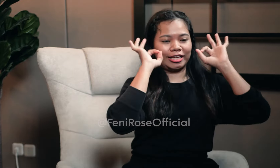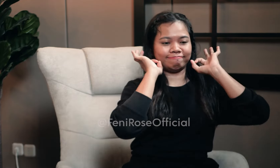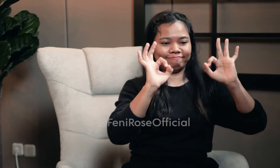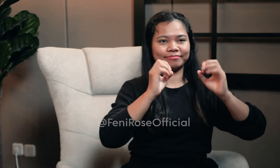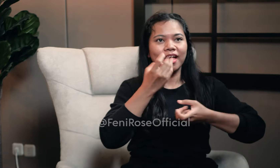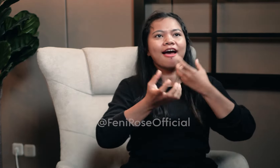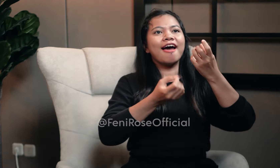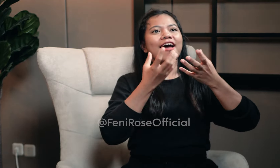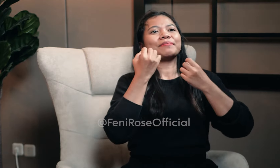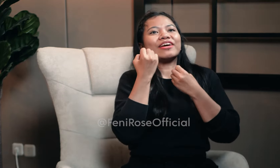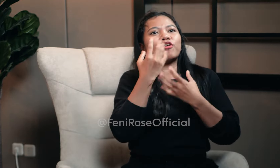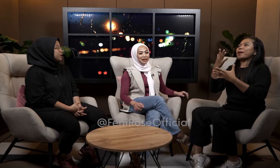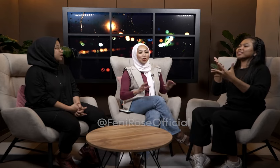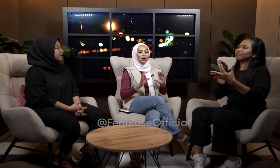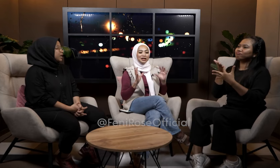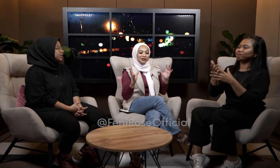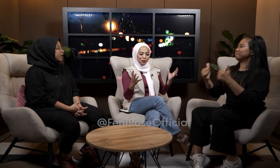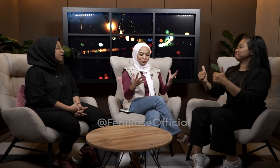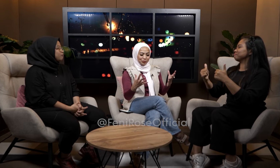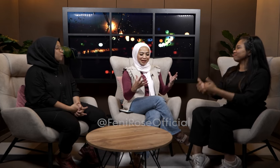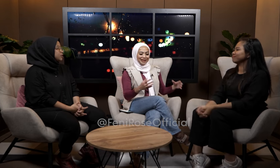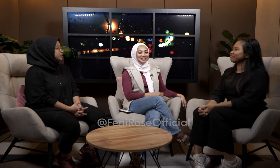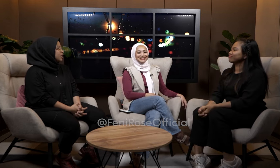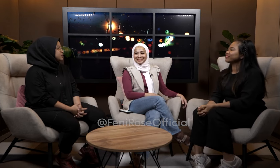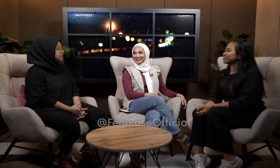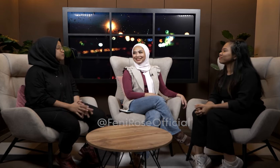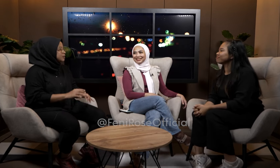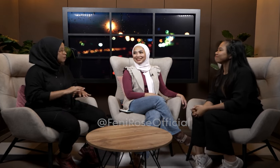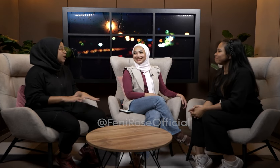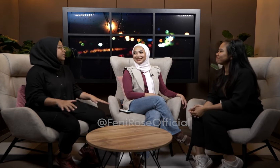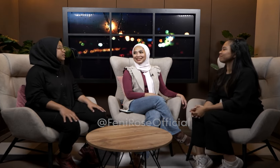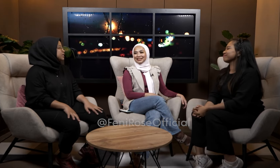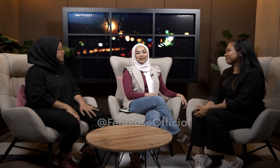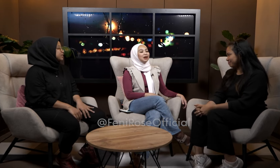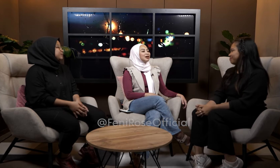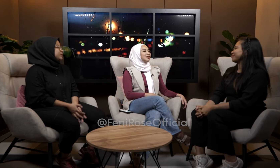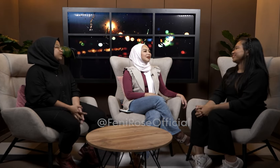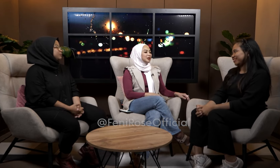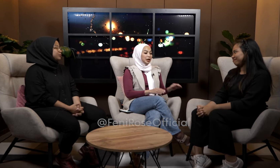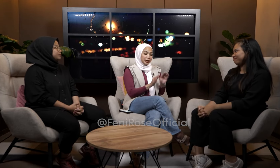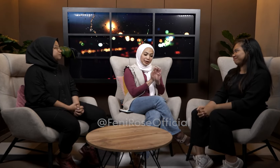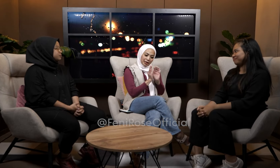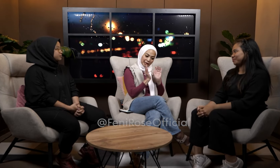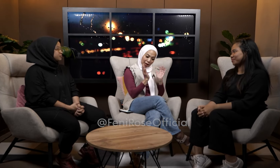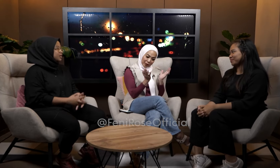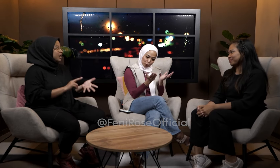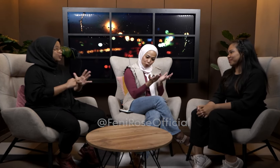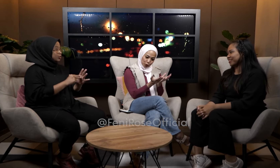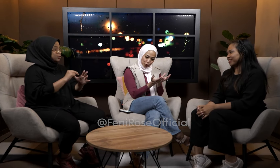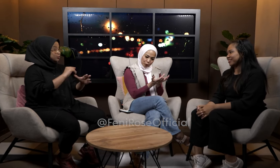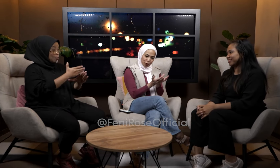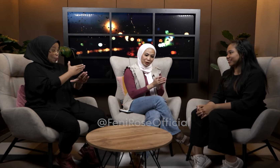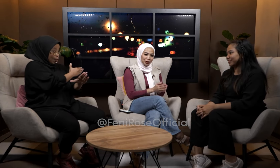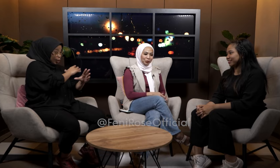sepakat seperti itu Jadi ada kongresnya dulu informasinya asnya lebih lancar seperti itu Jadi ada rapat dulu untuk menentukan